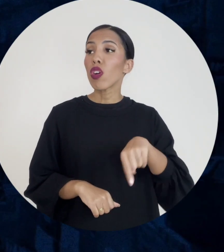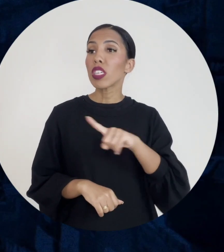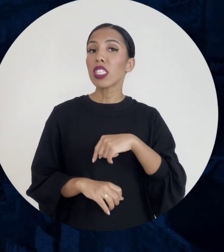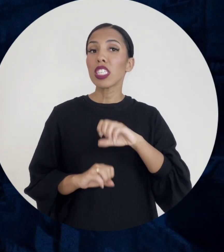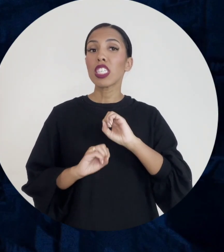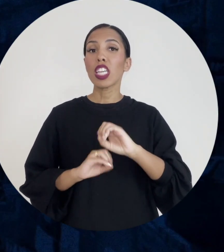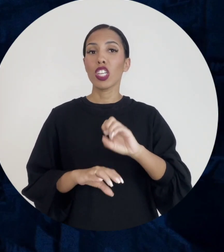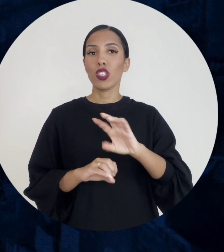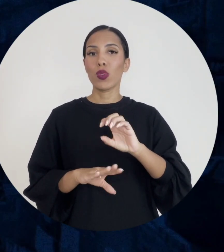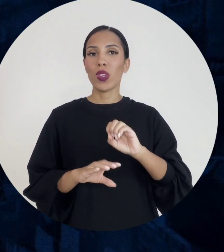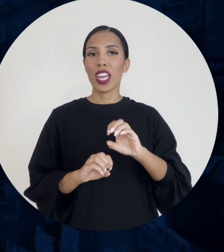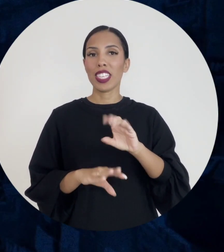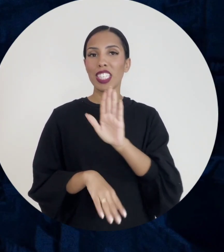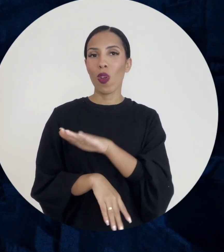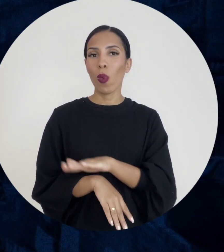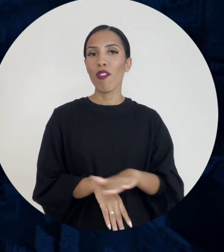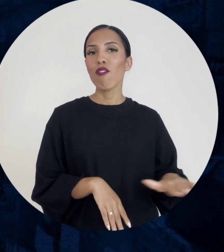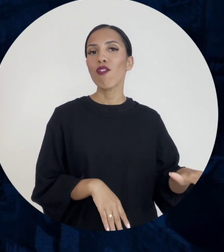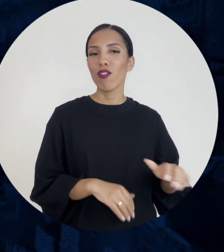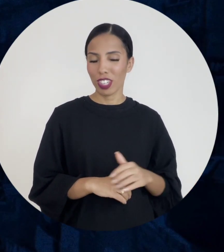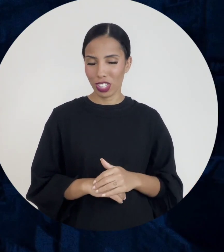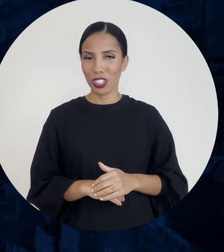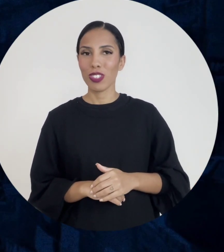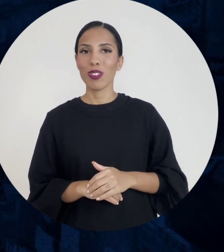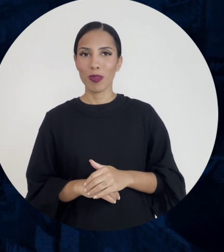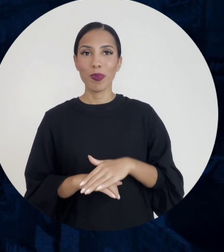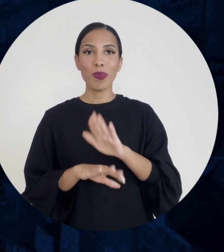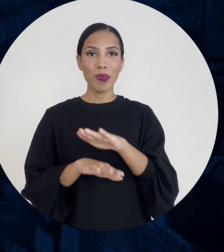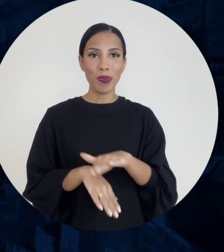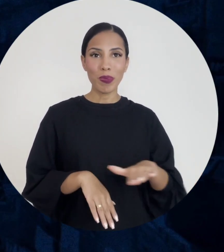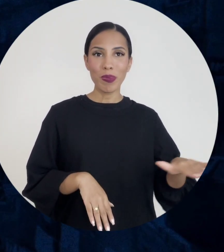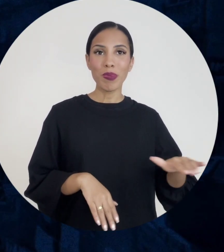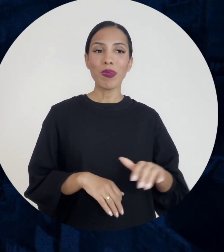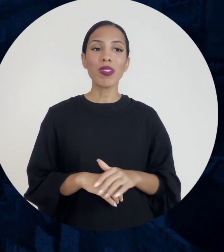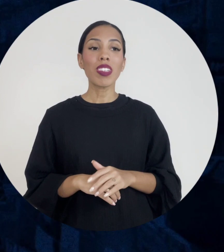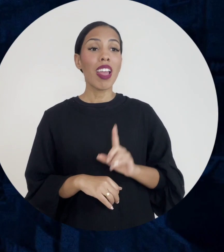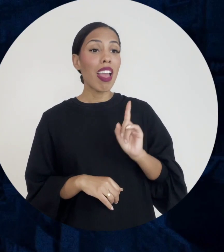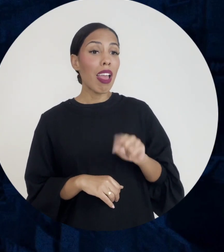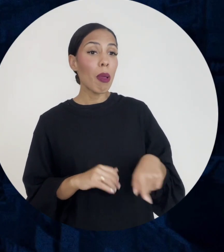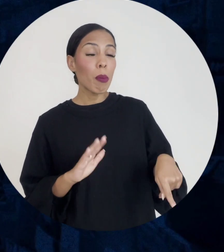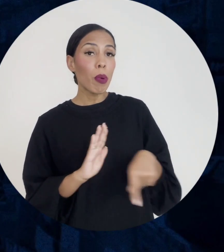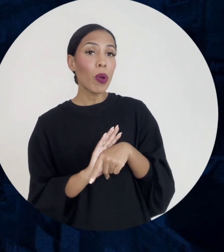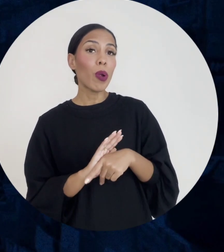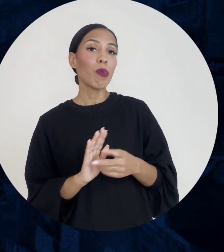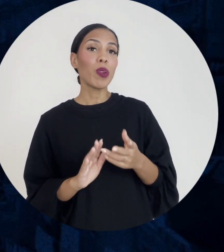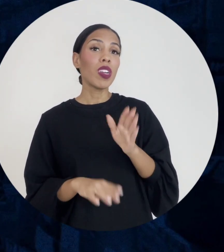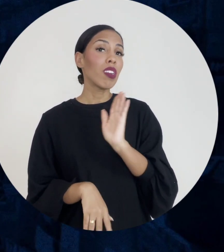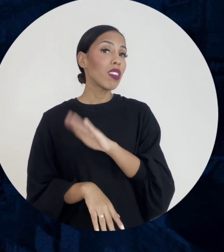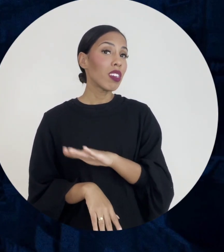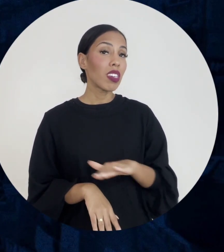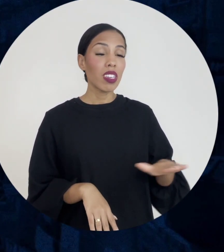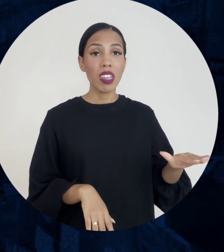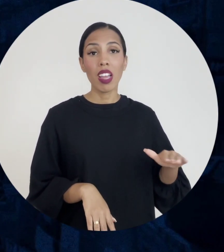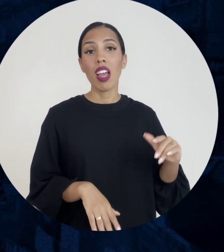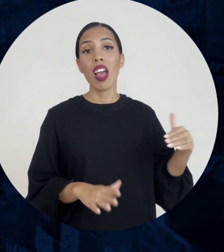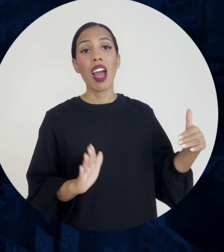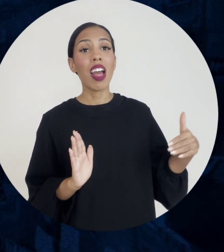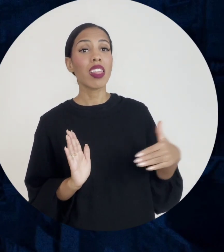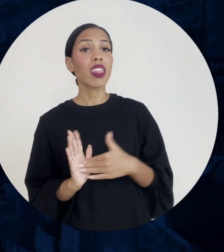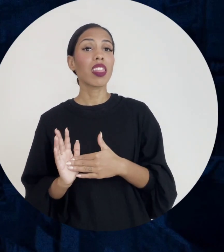educação infantil hoje, né? No caso. Acabou fazendo uma transição natural disso. Eram umas crianças que iam